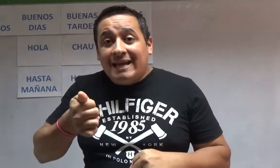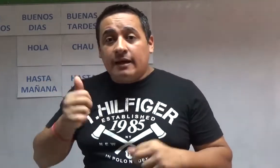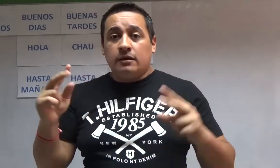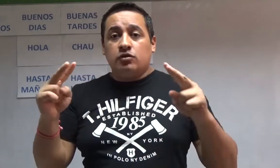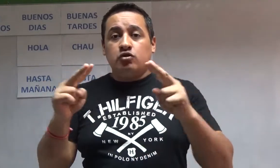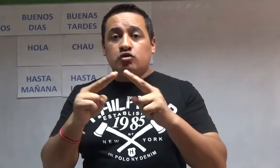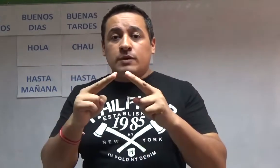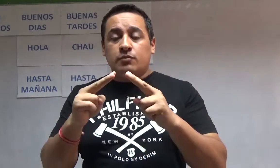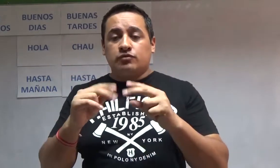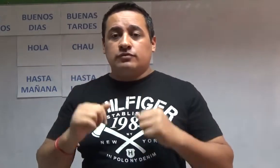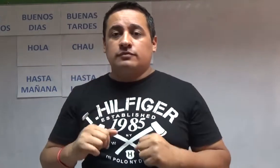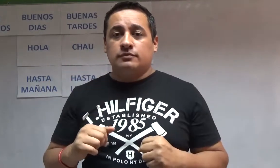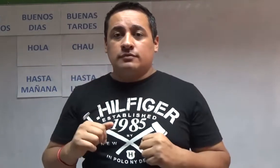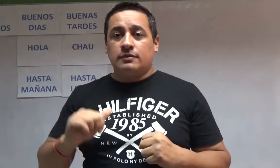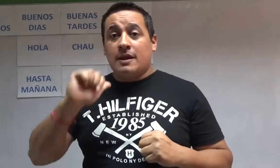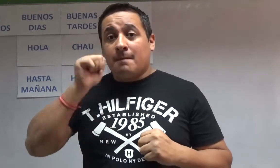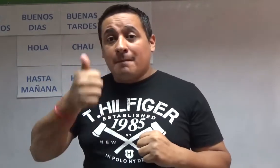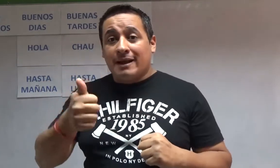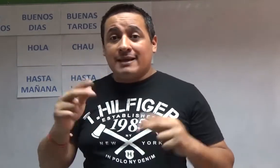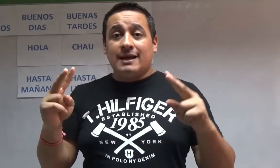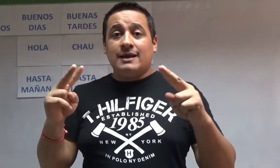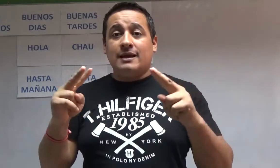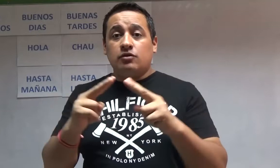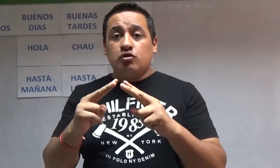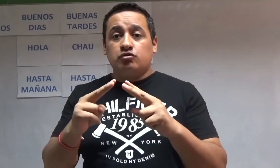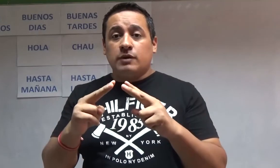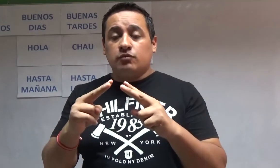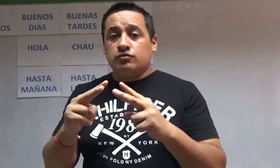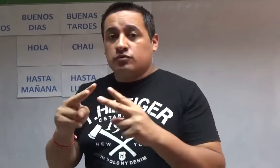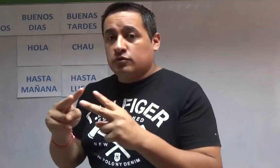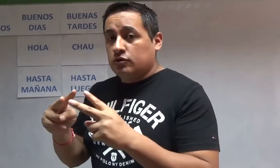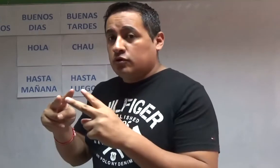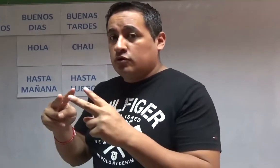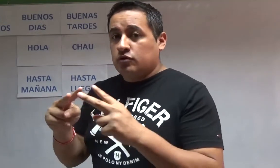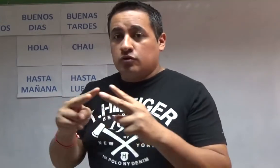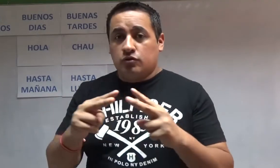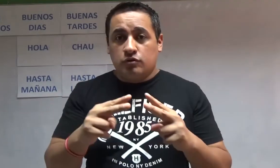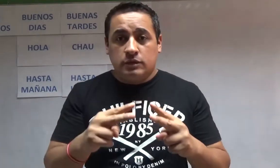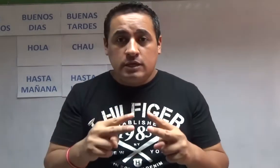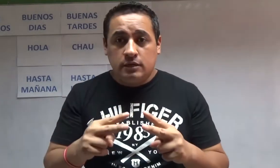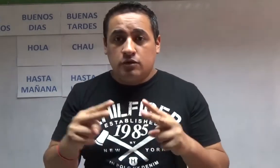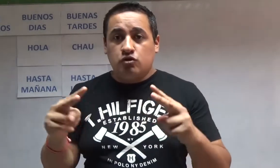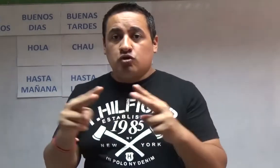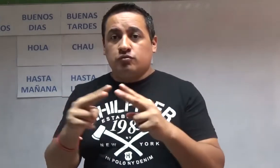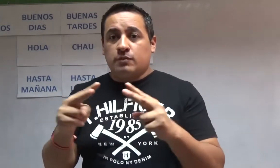mañana nos vemos. Mañana nos vemos. ¿Sí? Nos vemos.